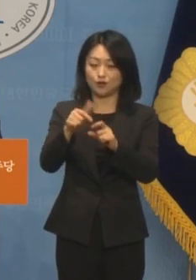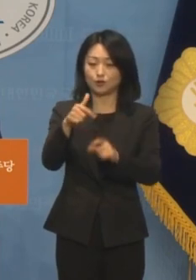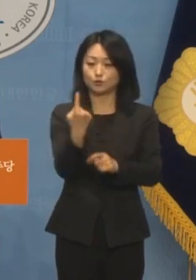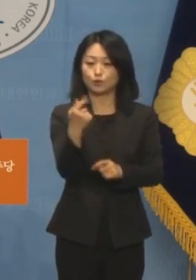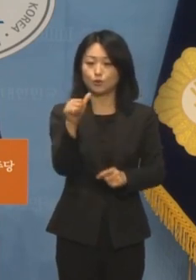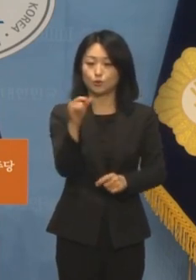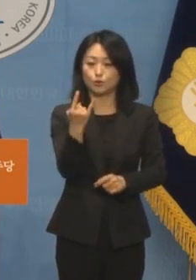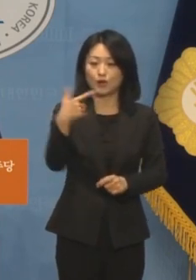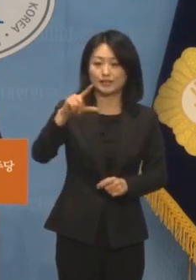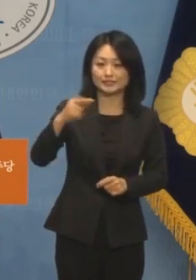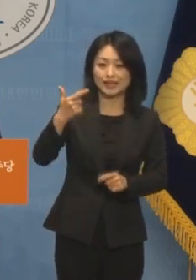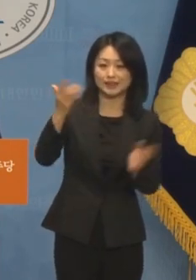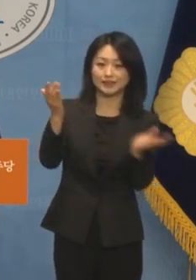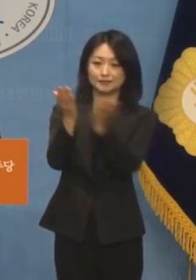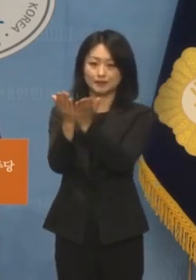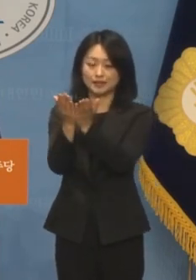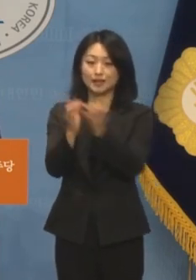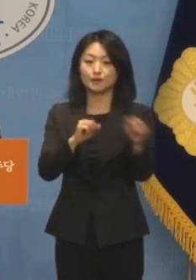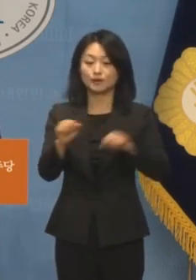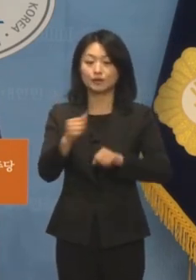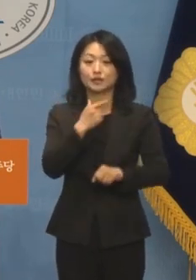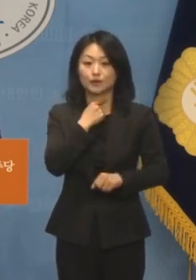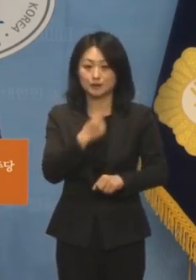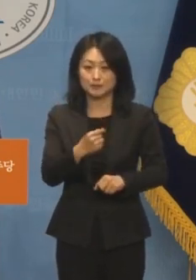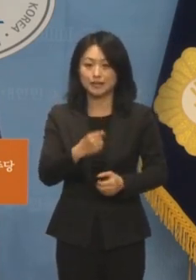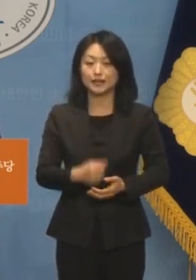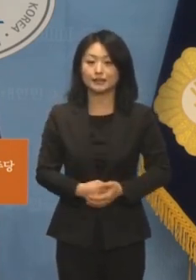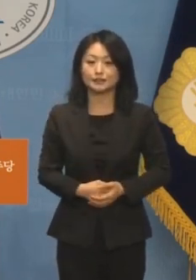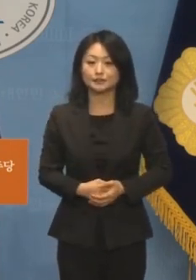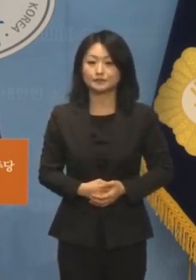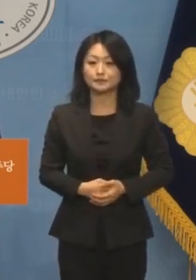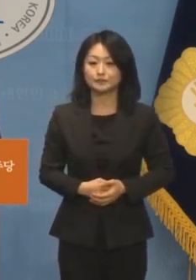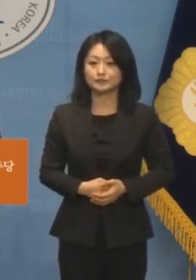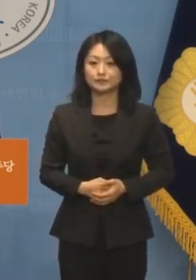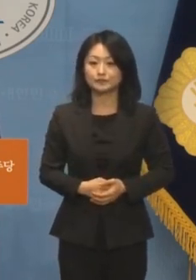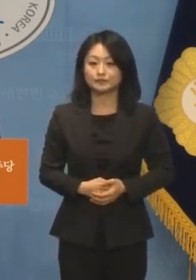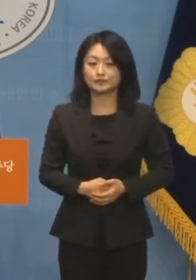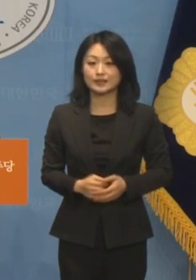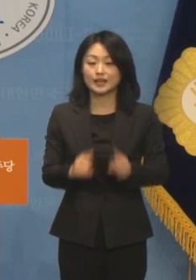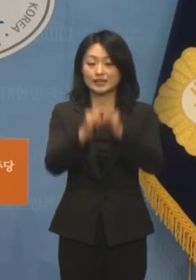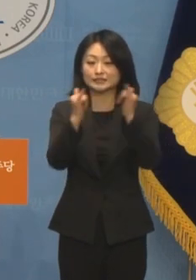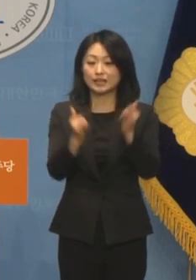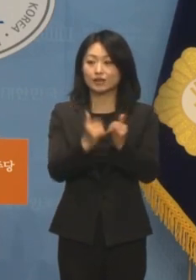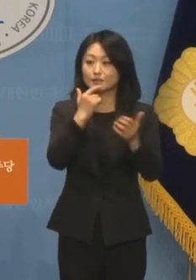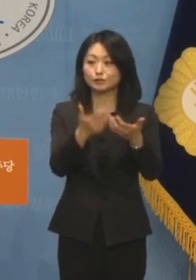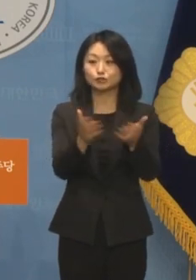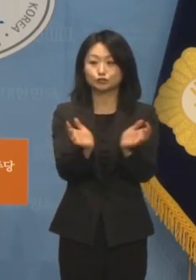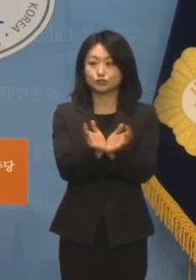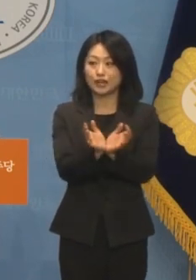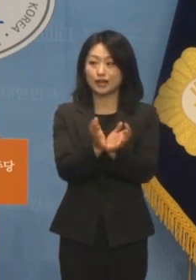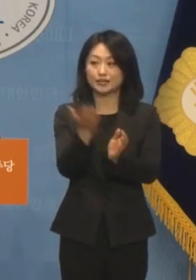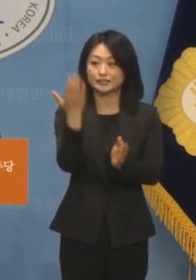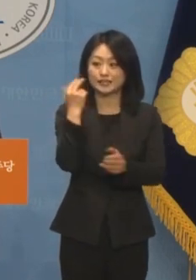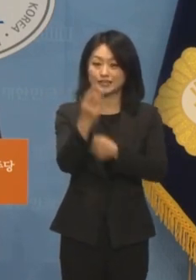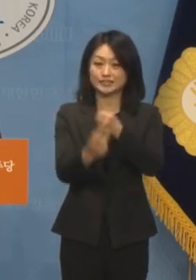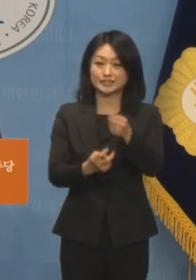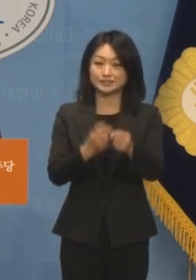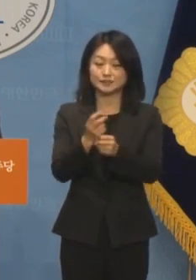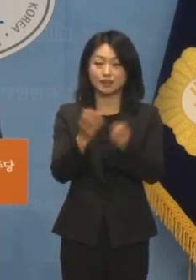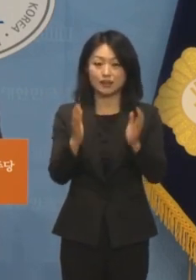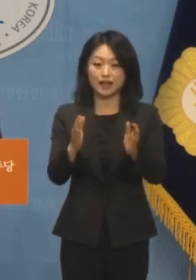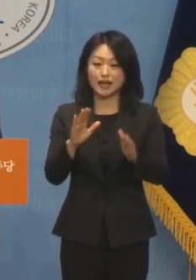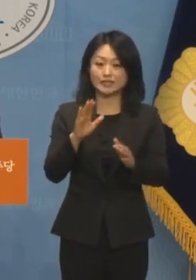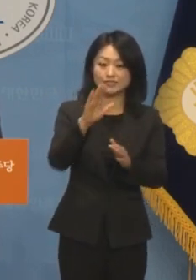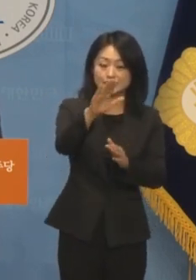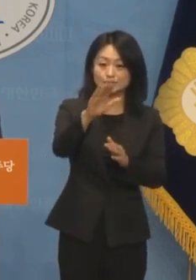새로운 진보정당입니다. 간 만들어진 정당이지만 사회민주당에는 지난 20년